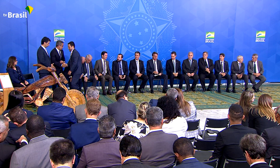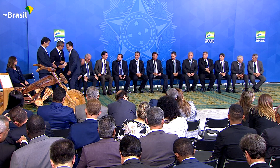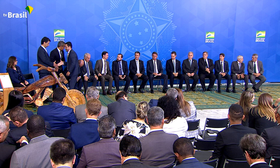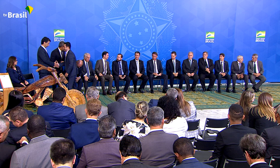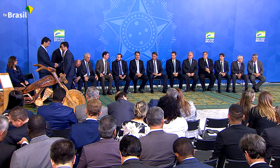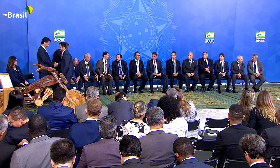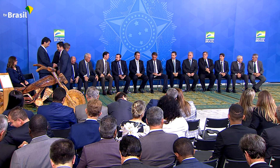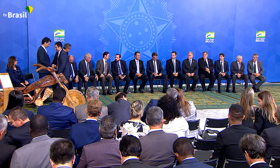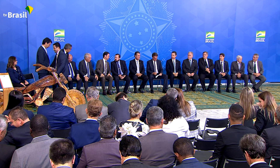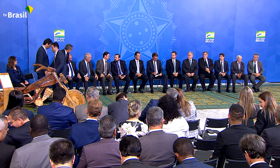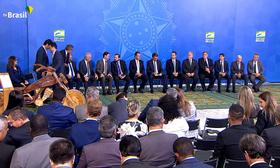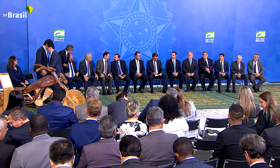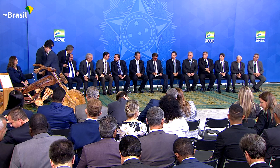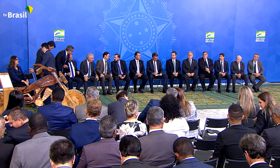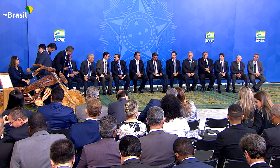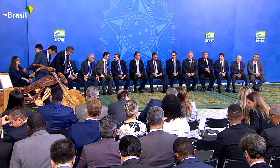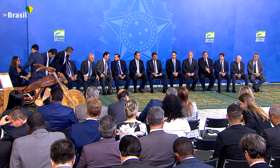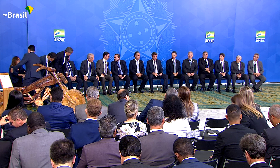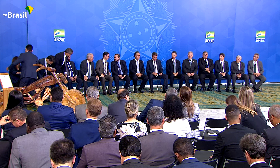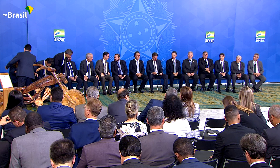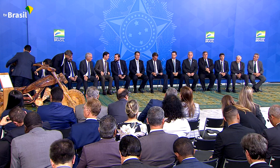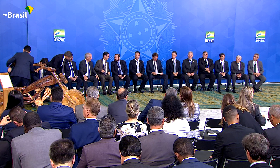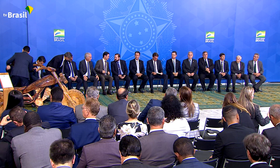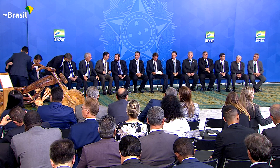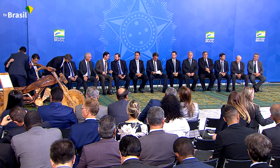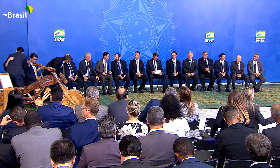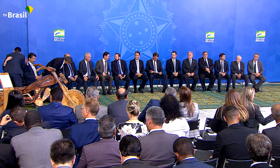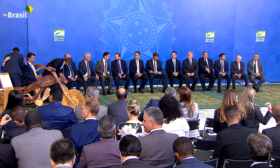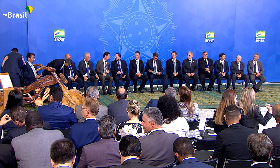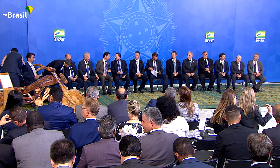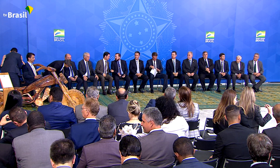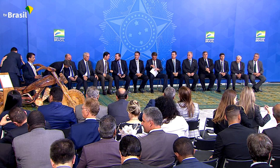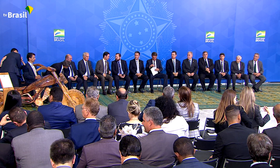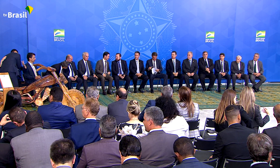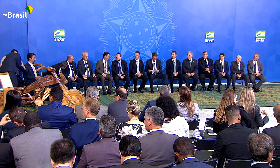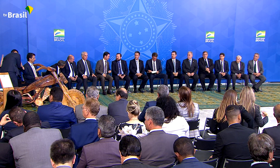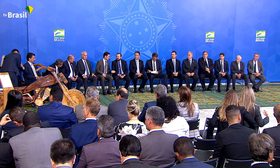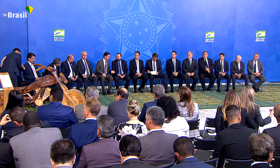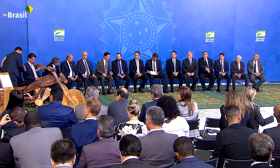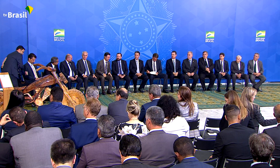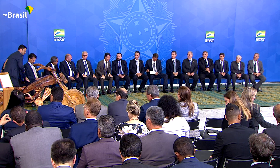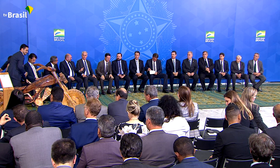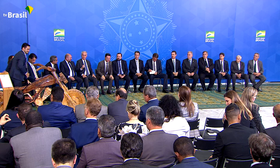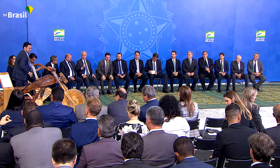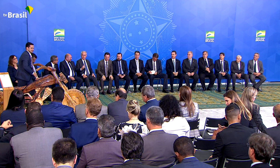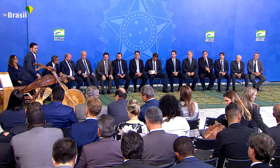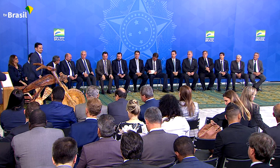e o deputado Felipe Francischini e fará o seu pronunciamento